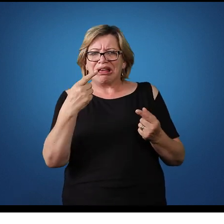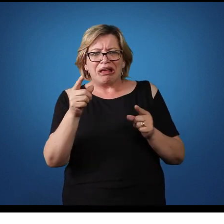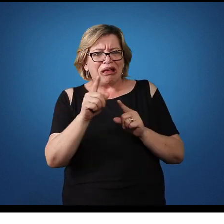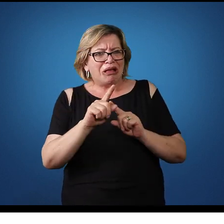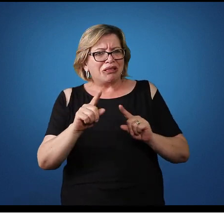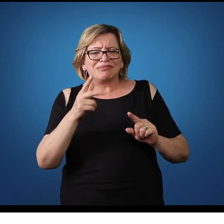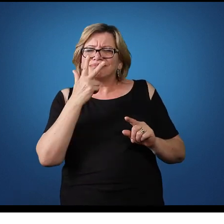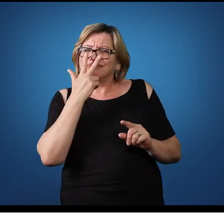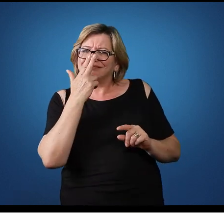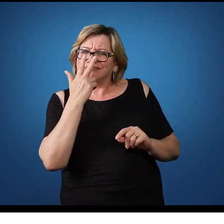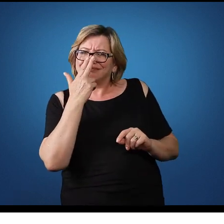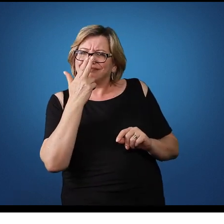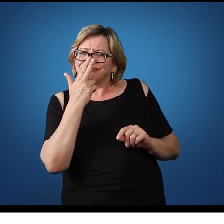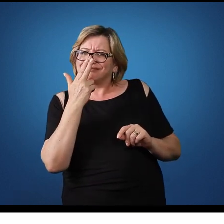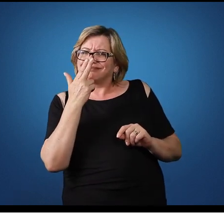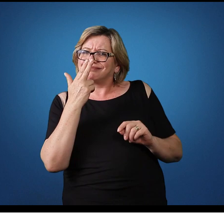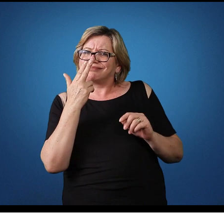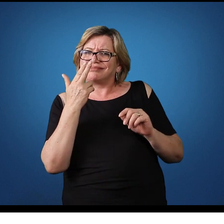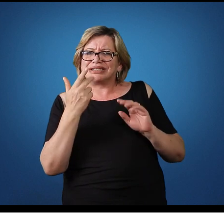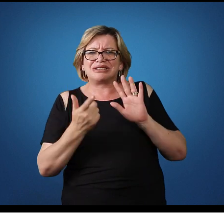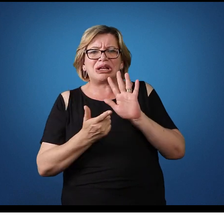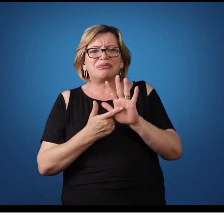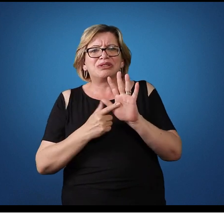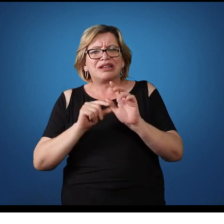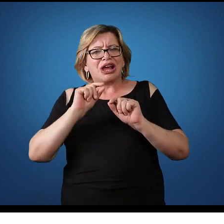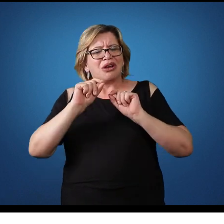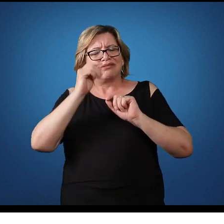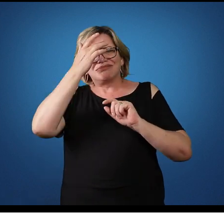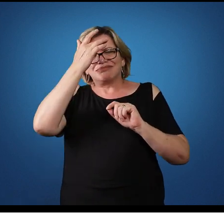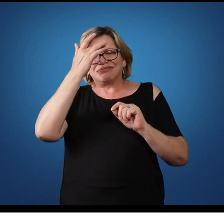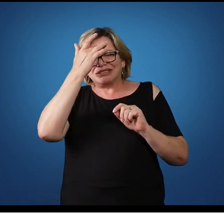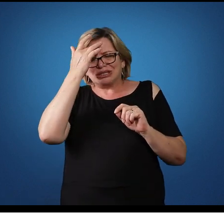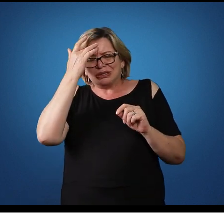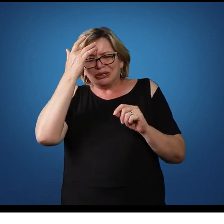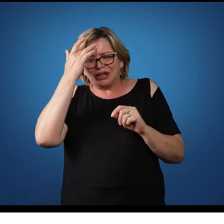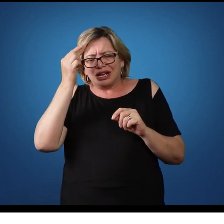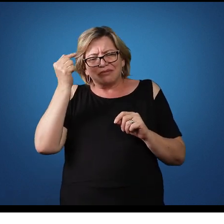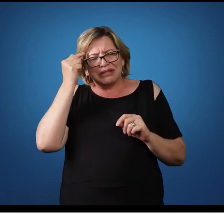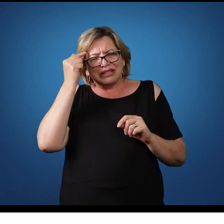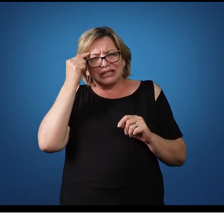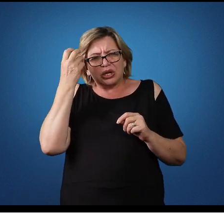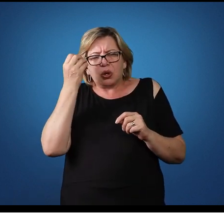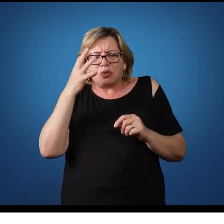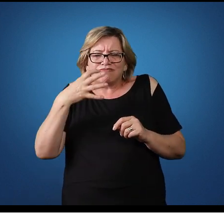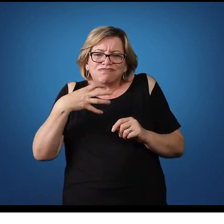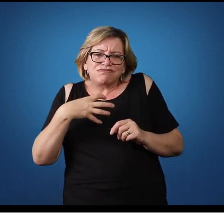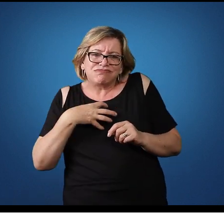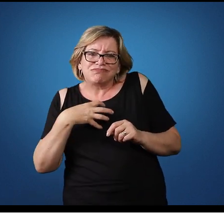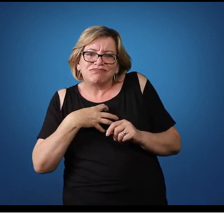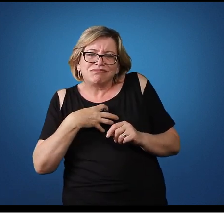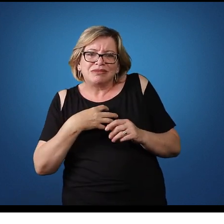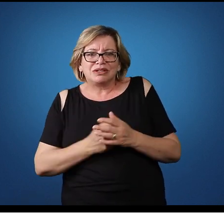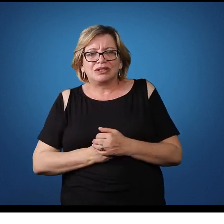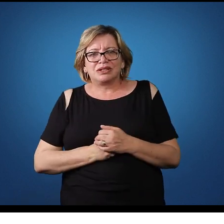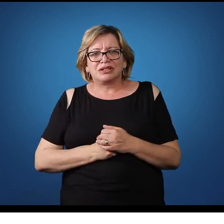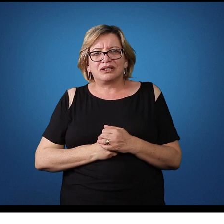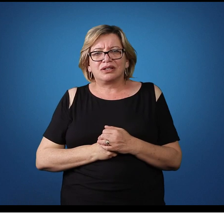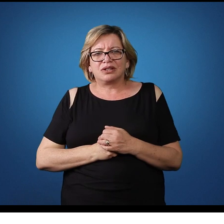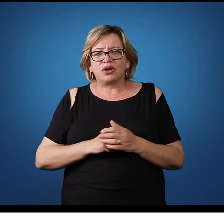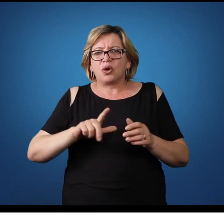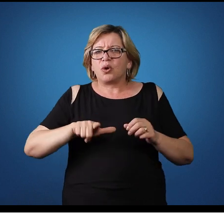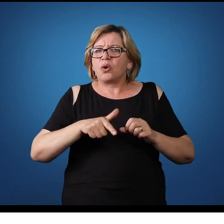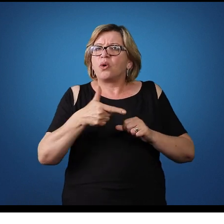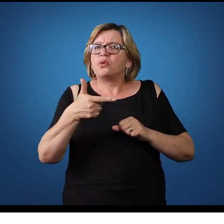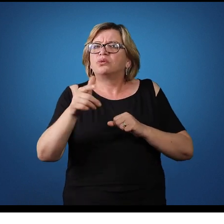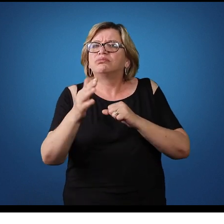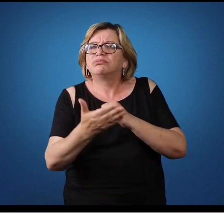parecem dizer respeito àquilo que o artista estava pensando ou sentindo. Um outro tipo de